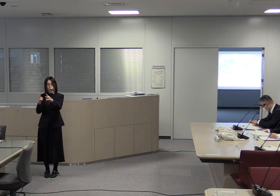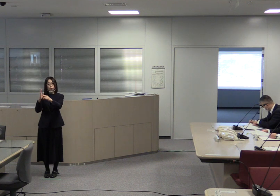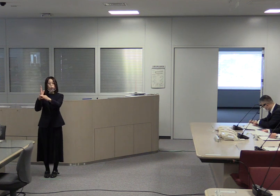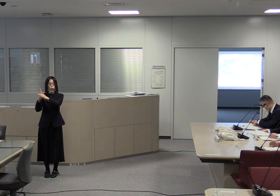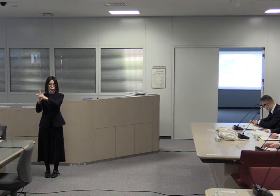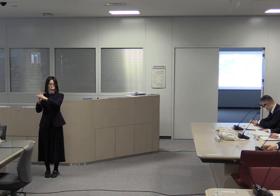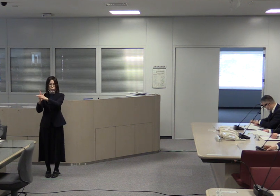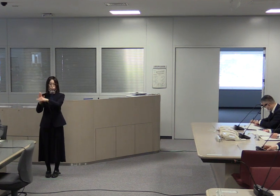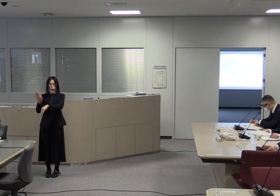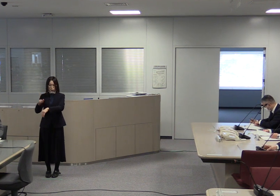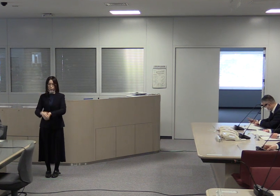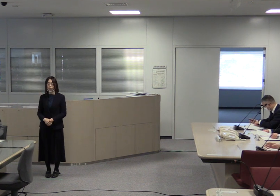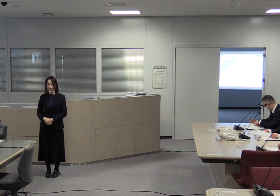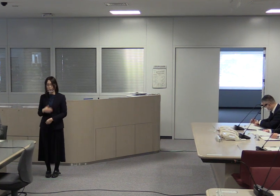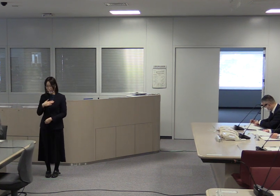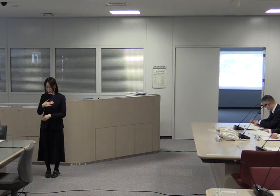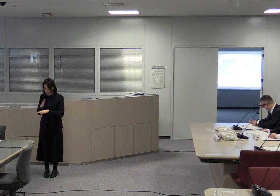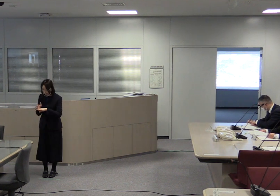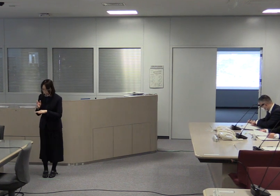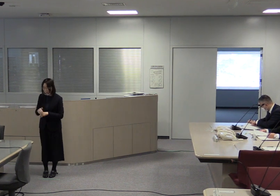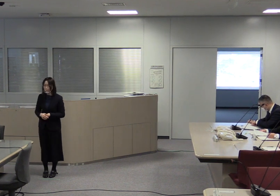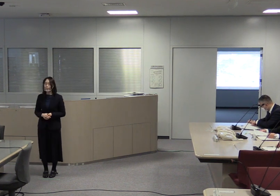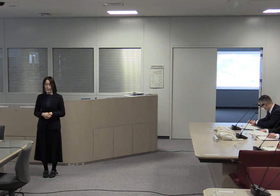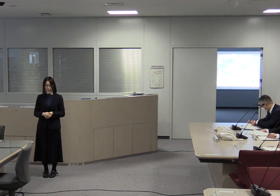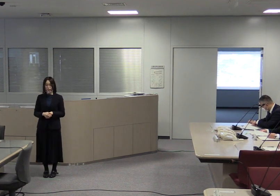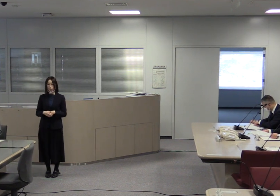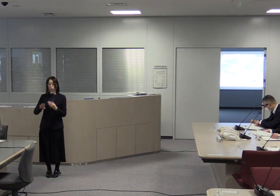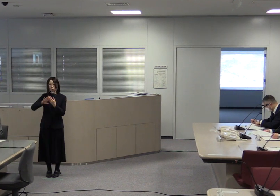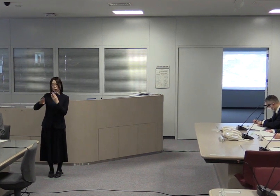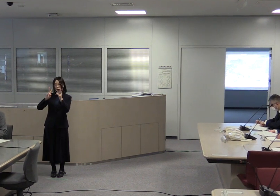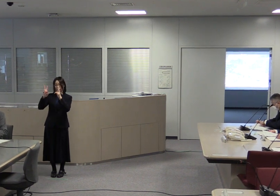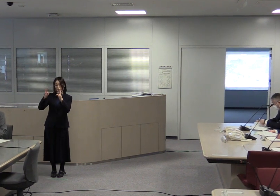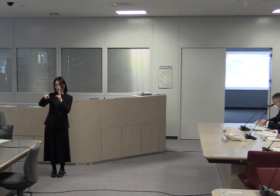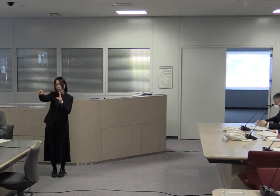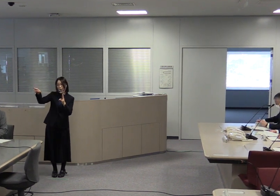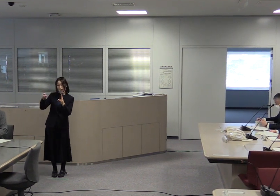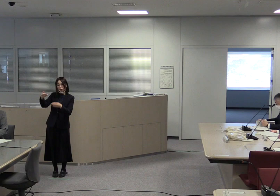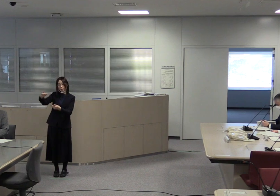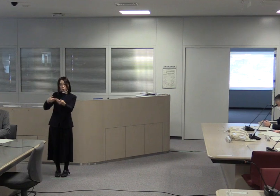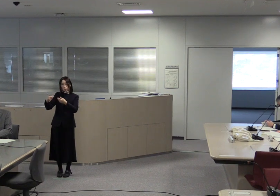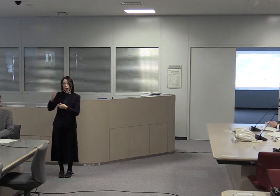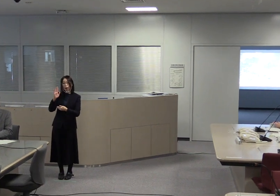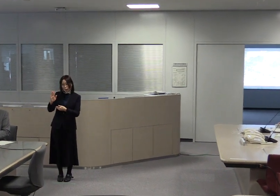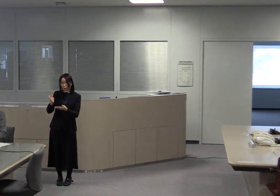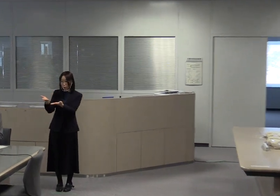ございます。 ありがとうございます。各社さんから質問があるようであればよろしくお願いいたします。